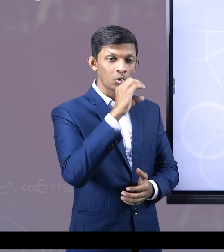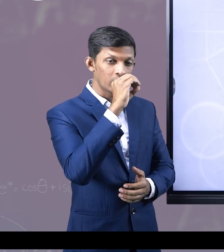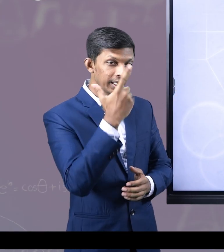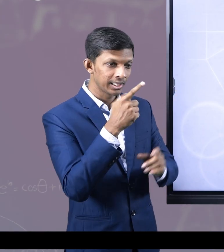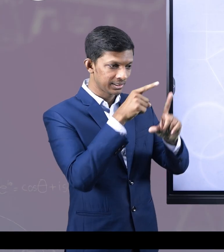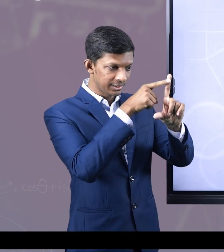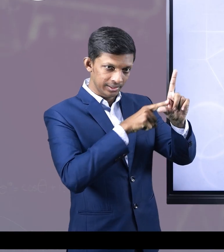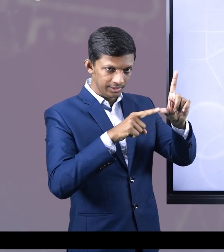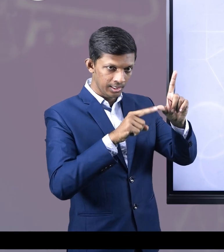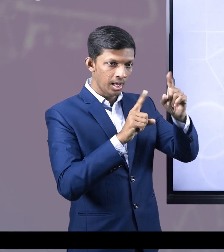विशाल कोन,